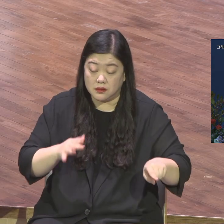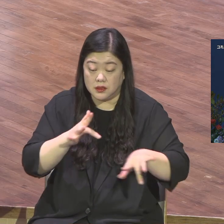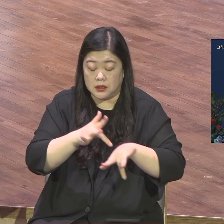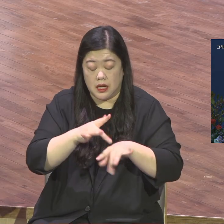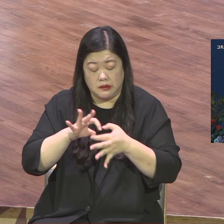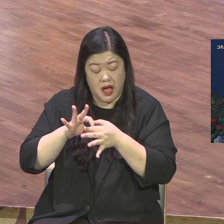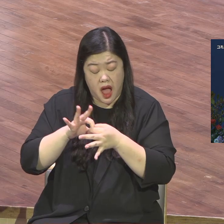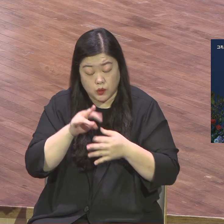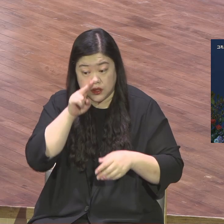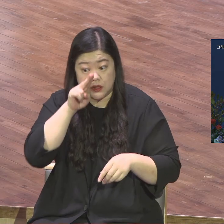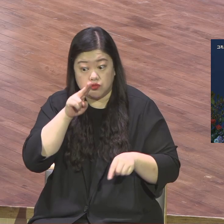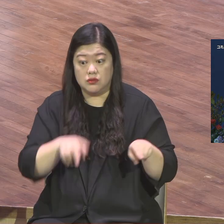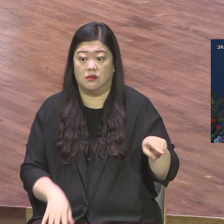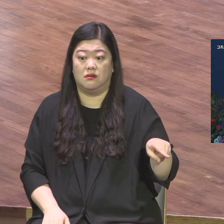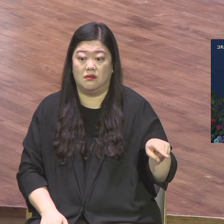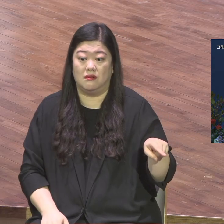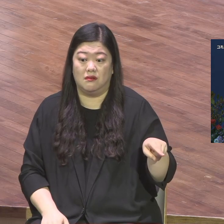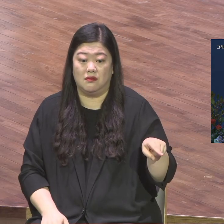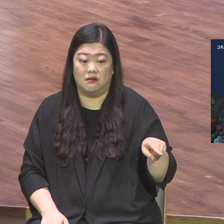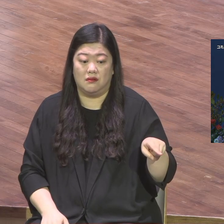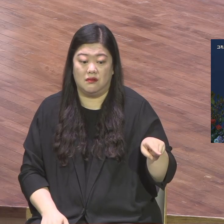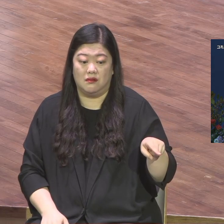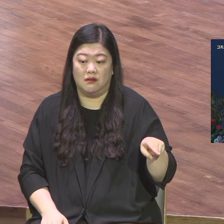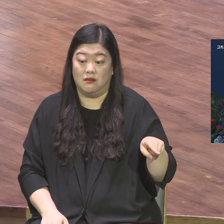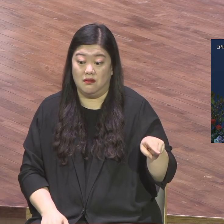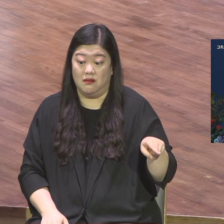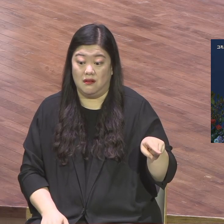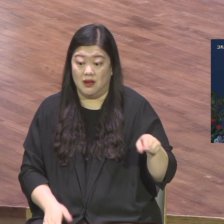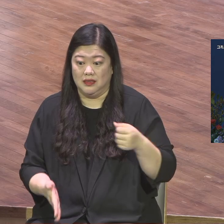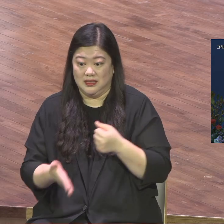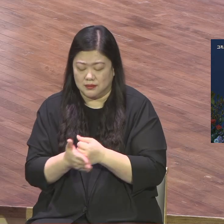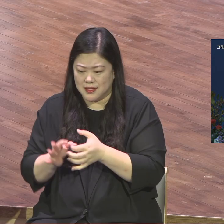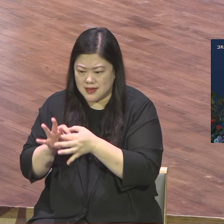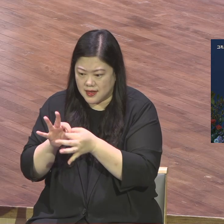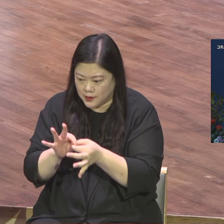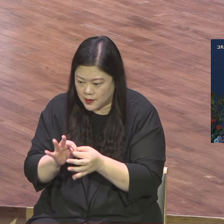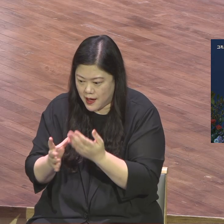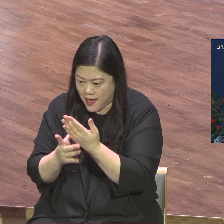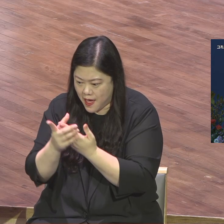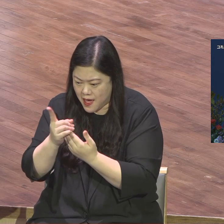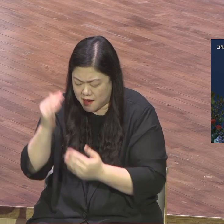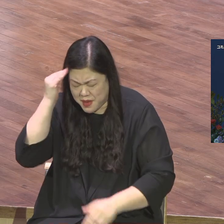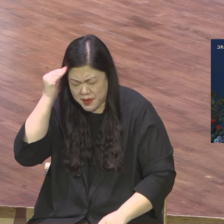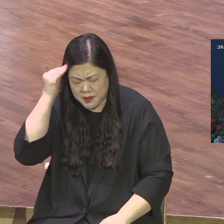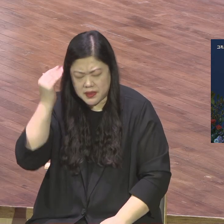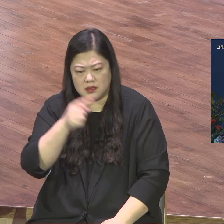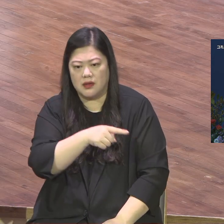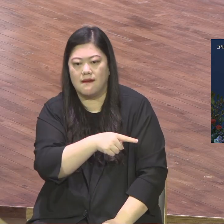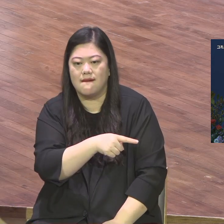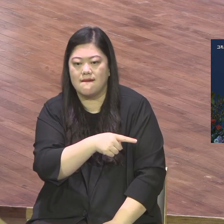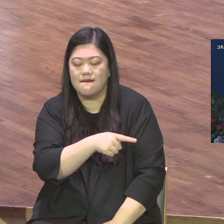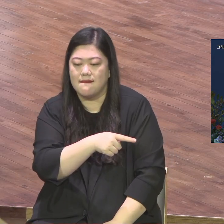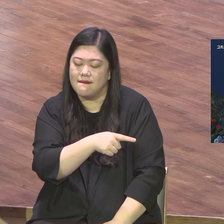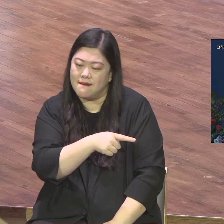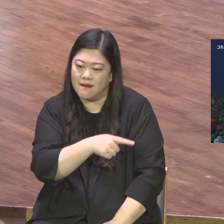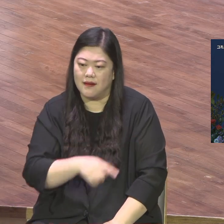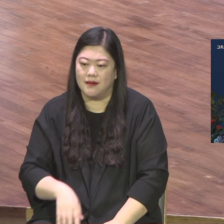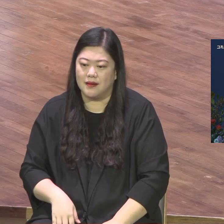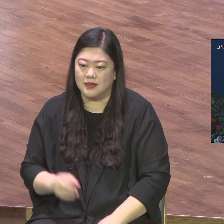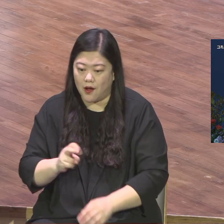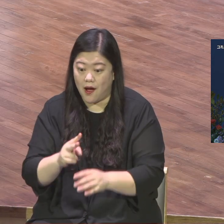봐요. 사단이 주는 마음이거든. 그런 방해 계속 사단이 줍니다. 사단이